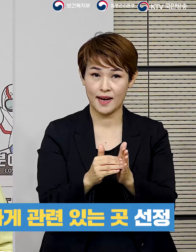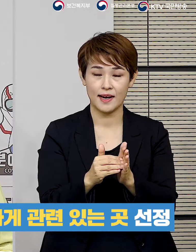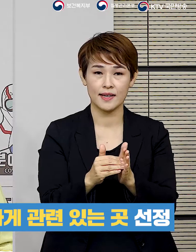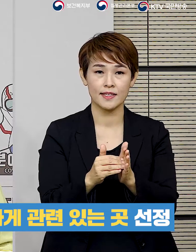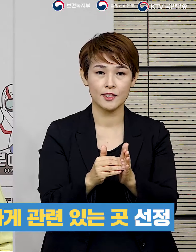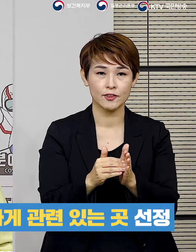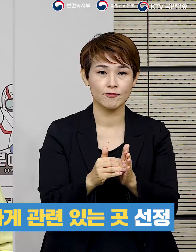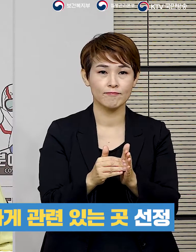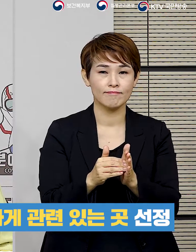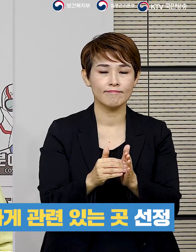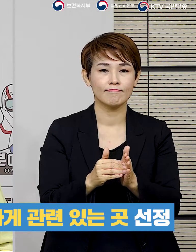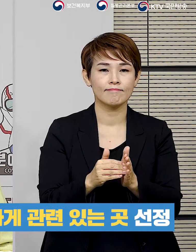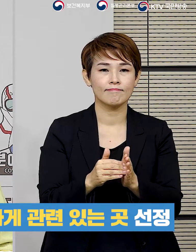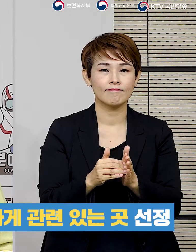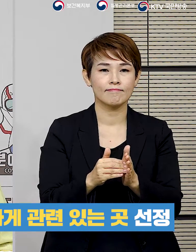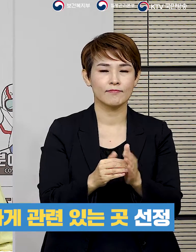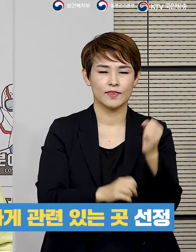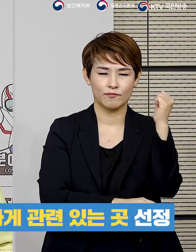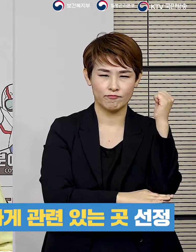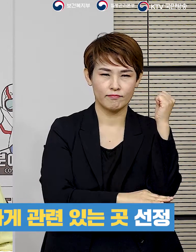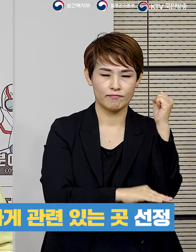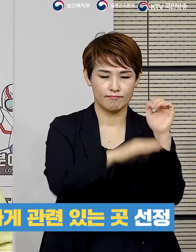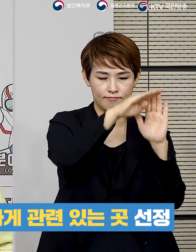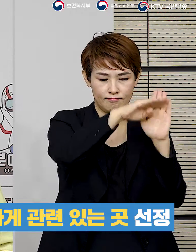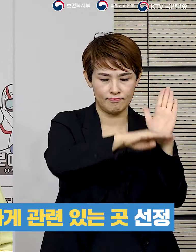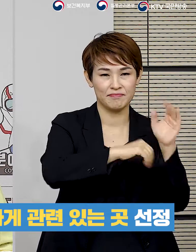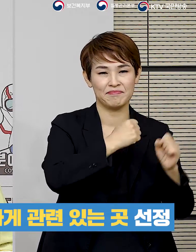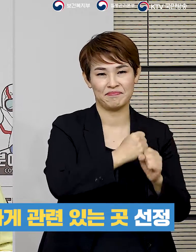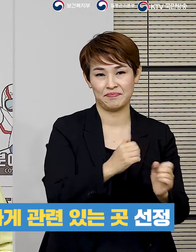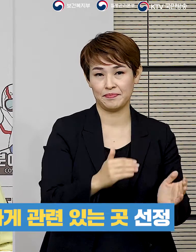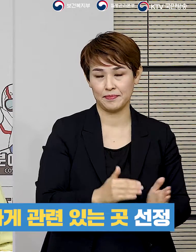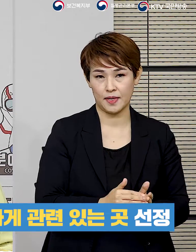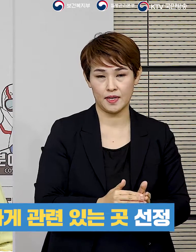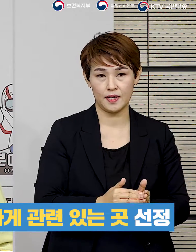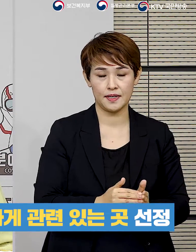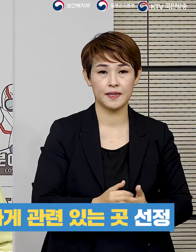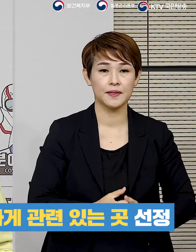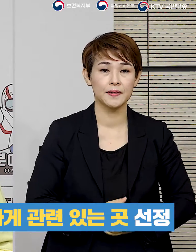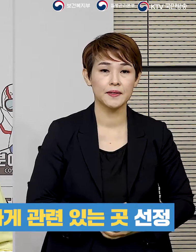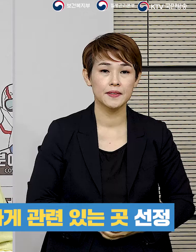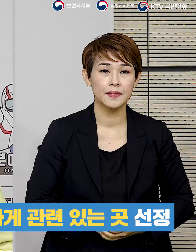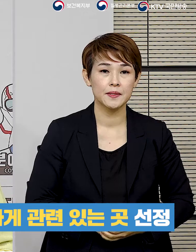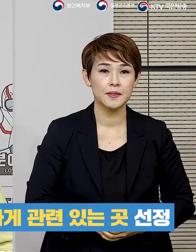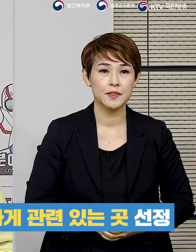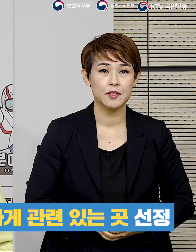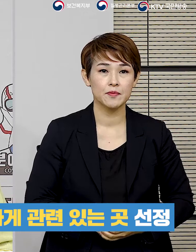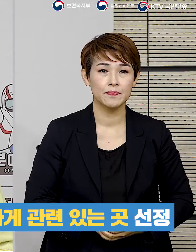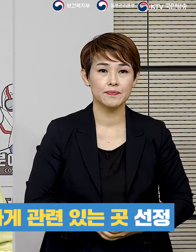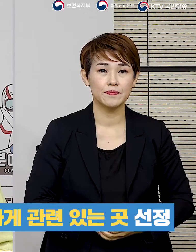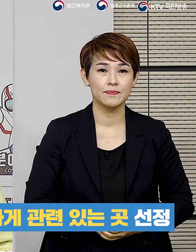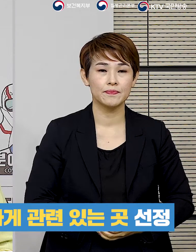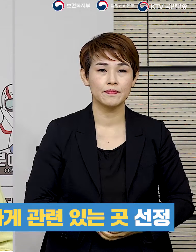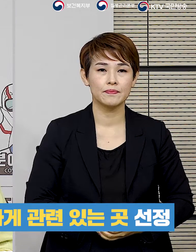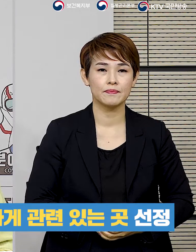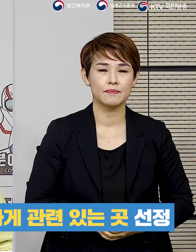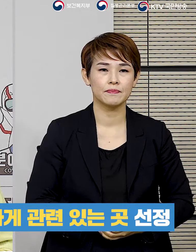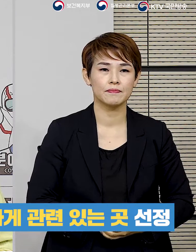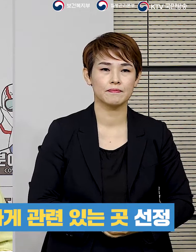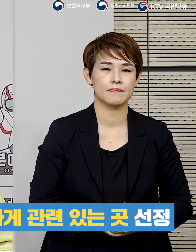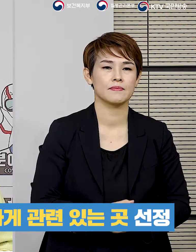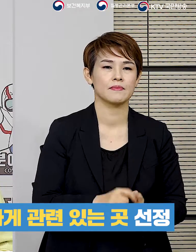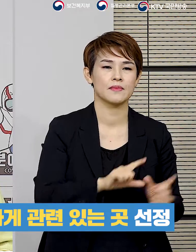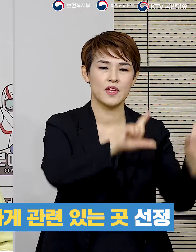중점적으로 선정을 해서 이 우선 초안 지침을 만들었습니다. 다만 앞서 말씀드린 것처럼